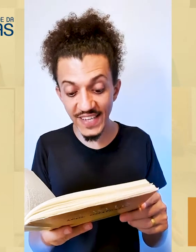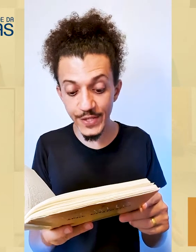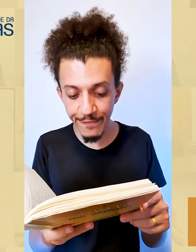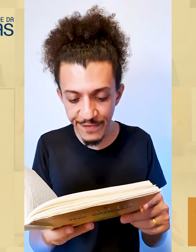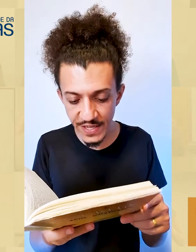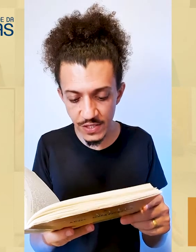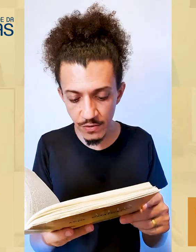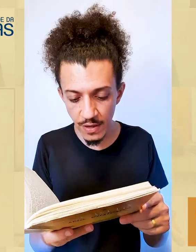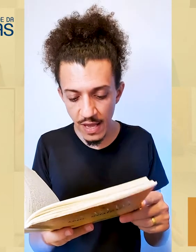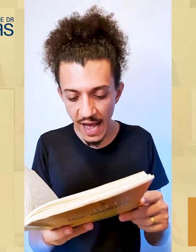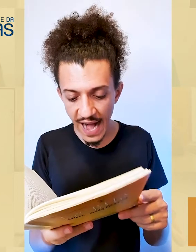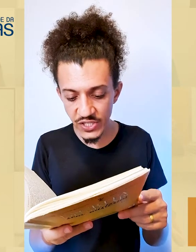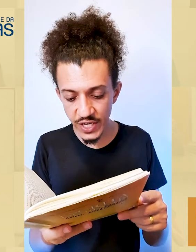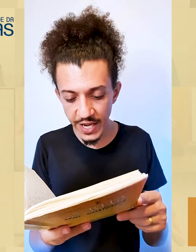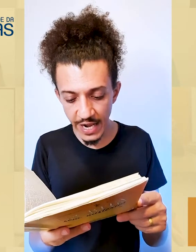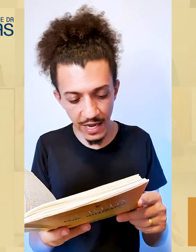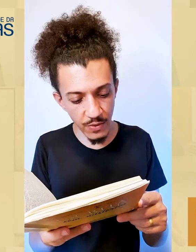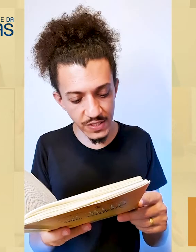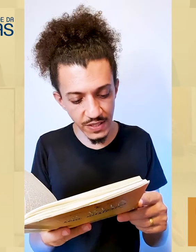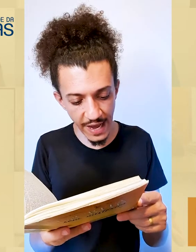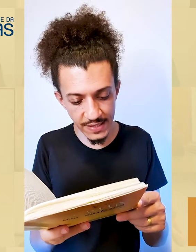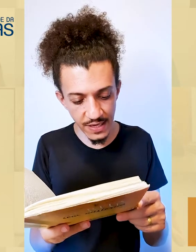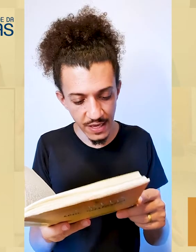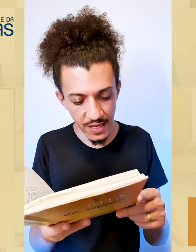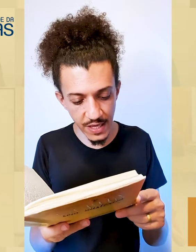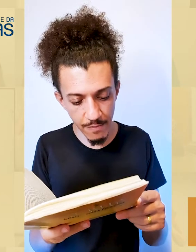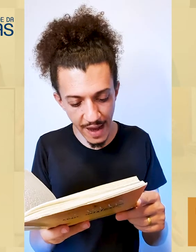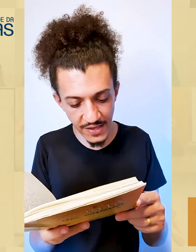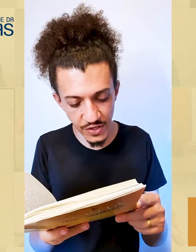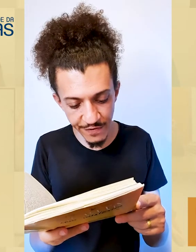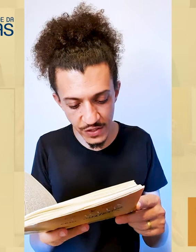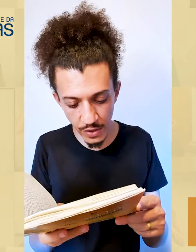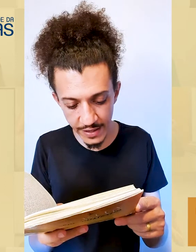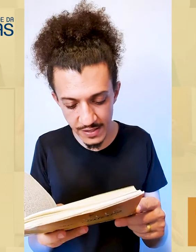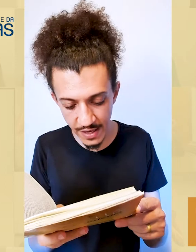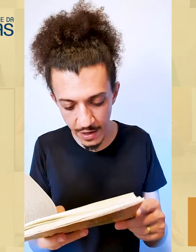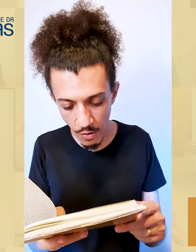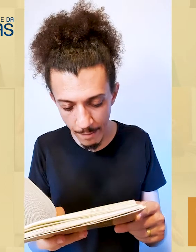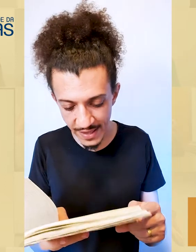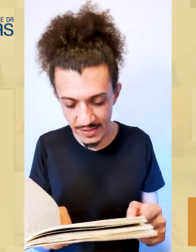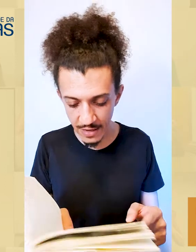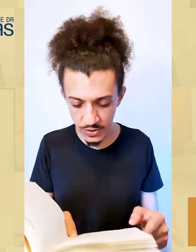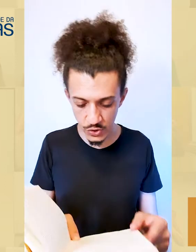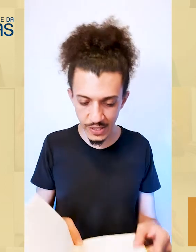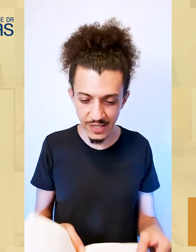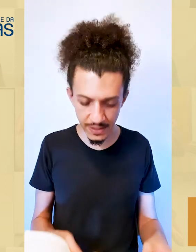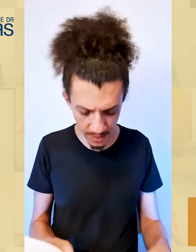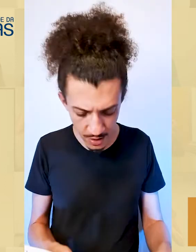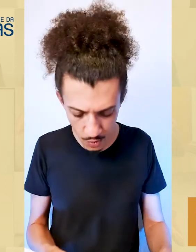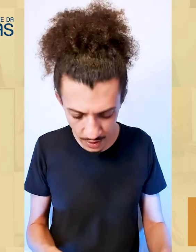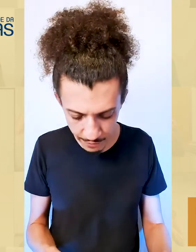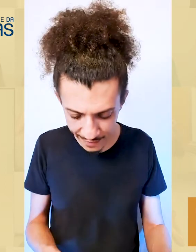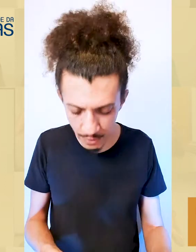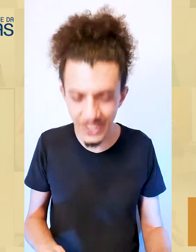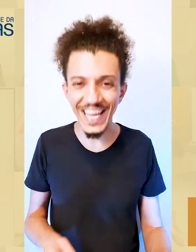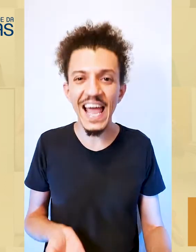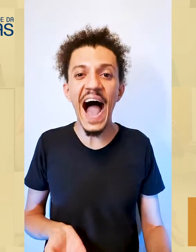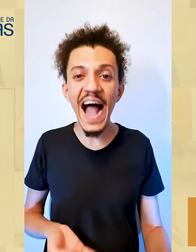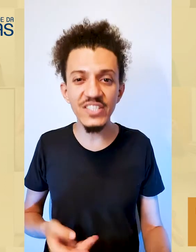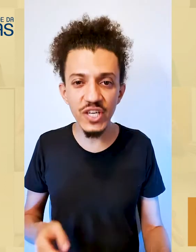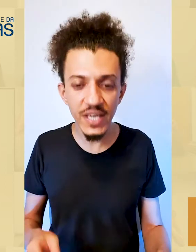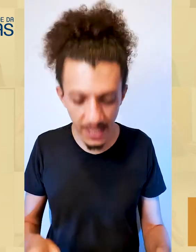que é difícil adquirir a língua de sinais e que mais difícil ainda seria o aprendizado de sua escrita. Quando eu falo